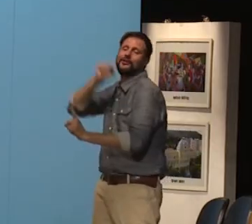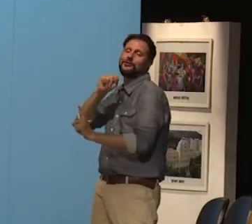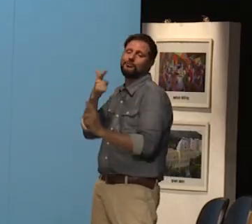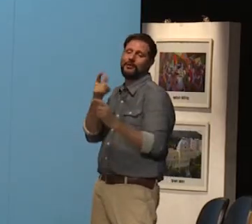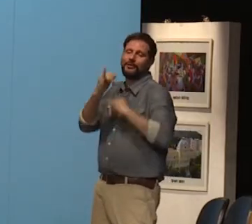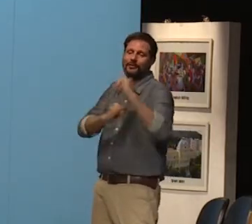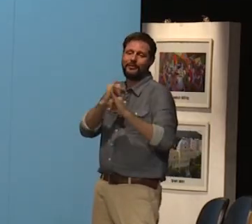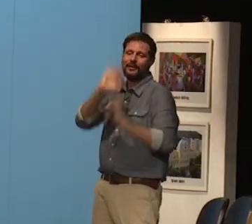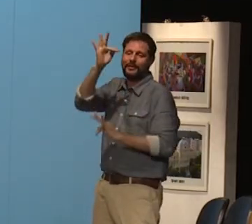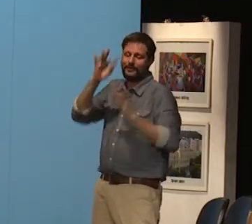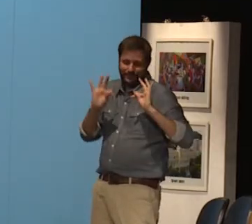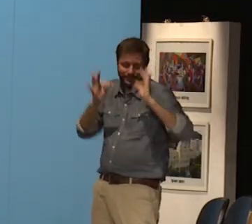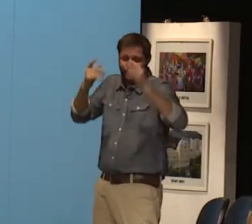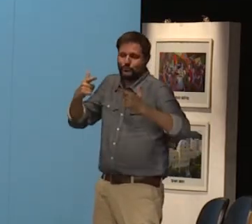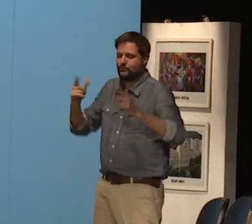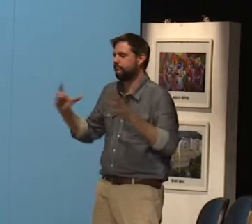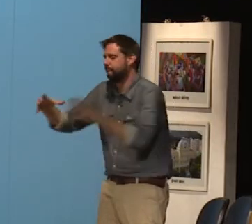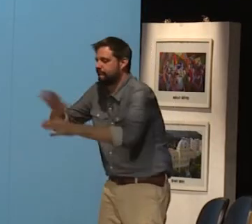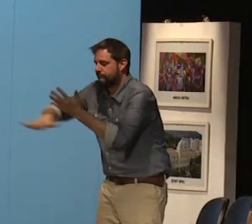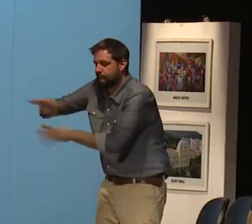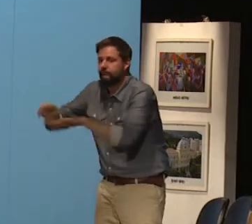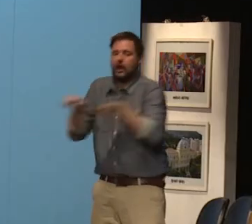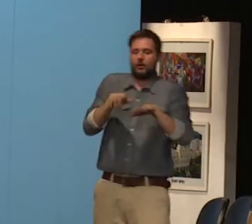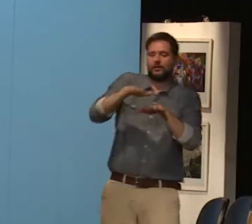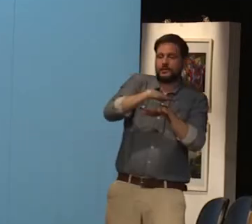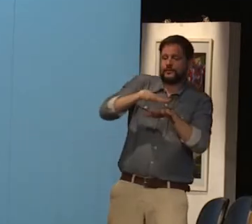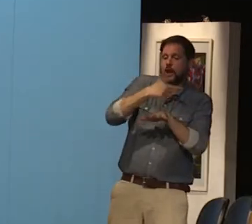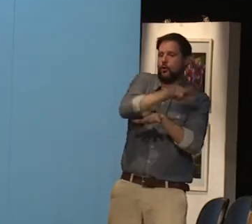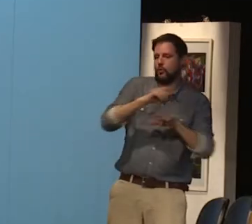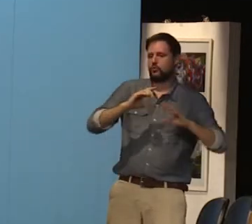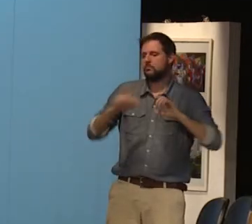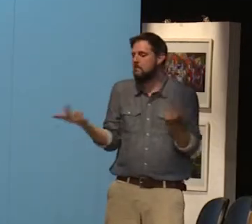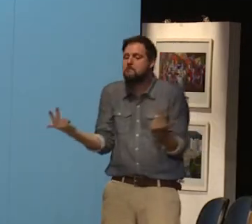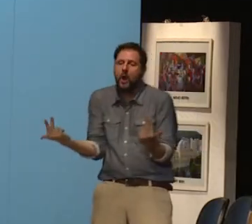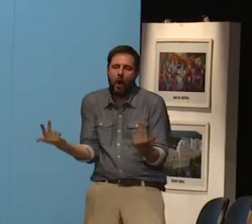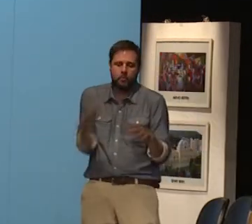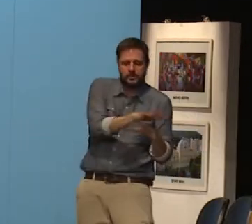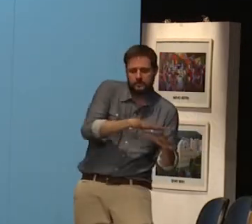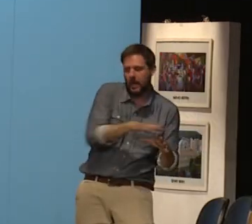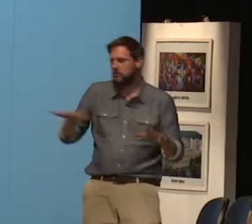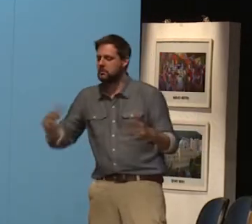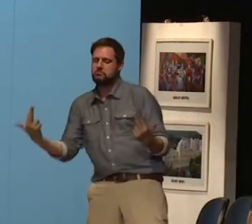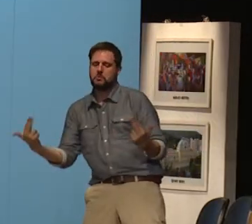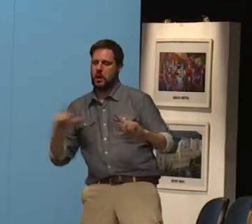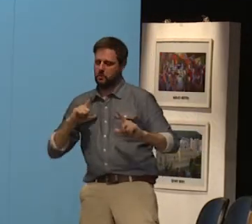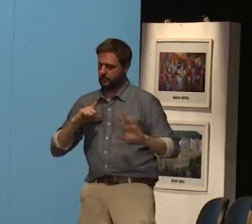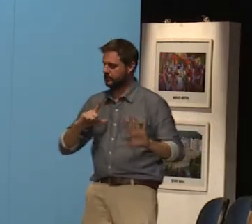vai ter esses tipos de contatos, porque antes a gente não tinha tanta evolução tecnológica, e agora a gente está tendo.